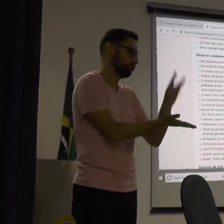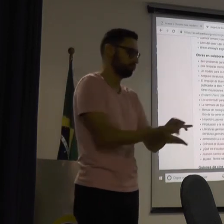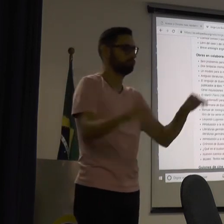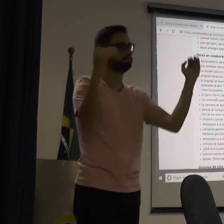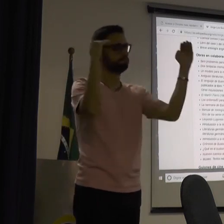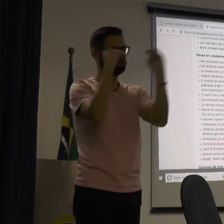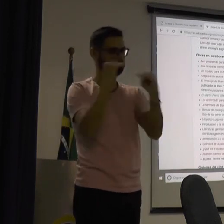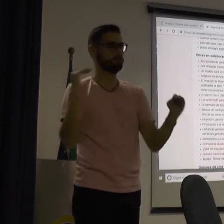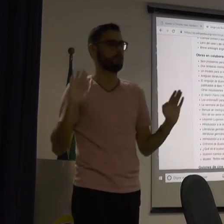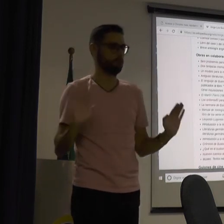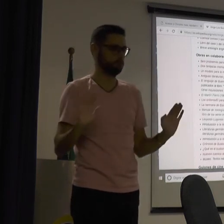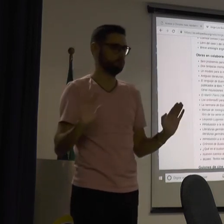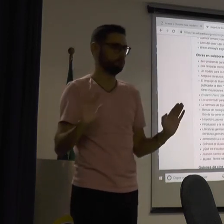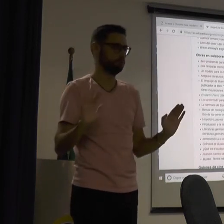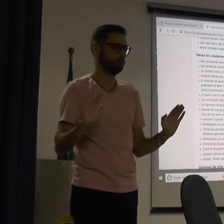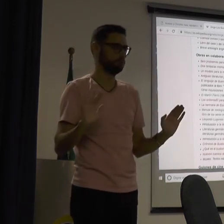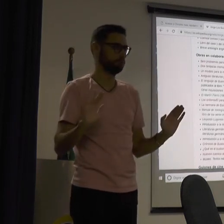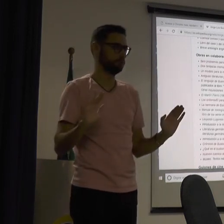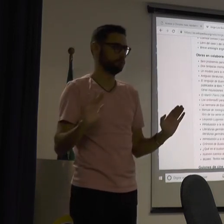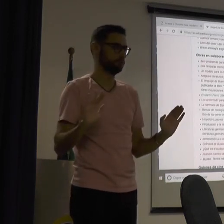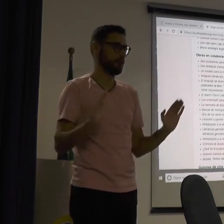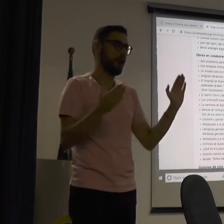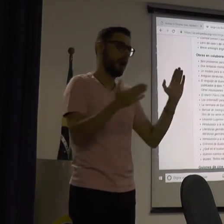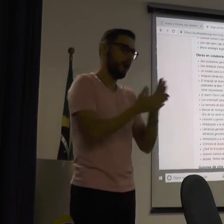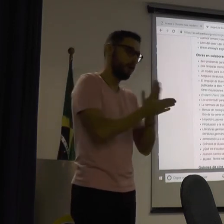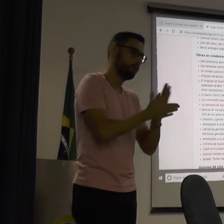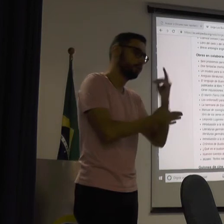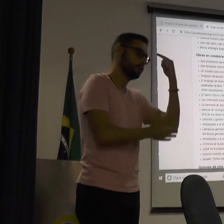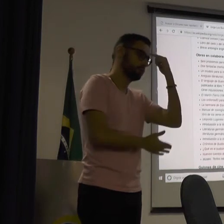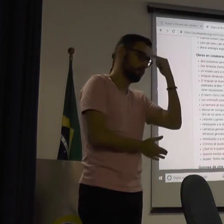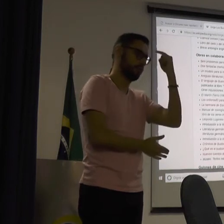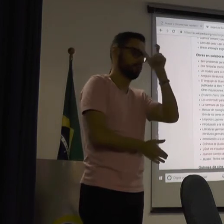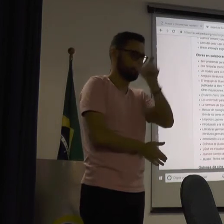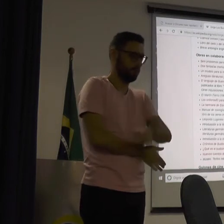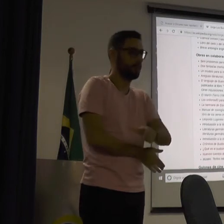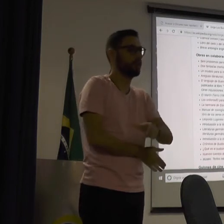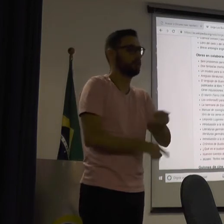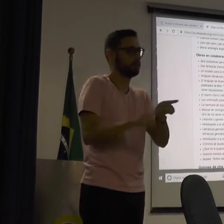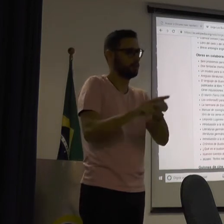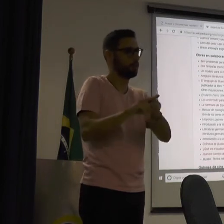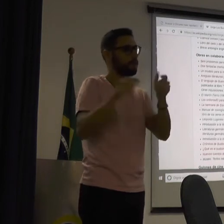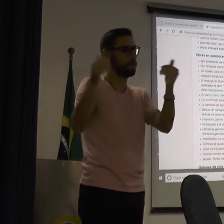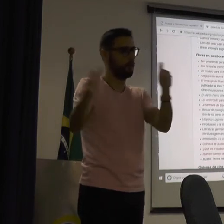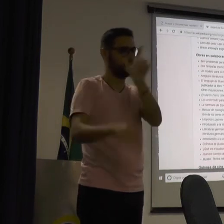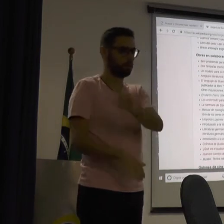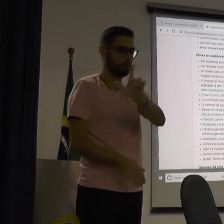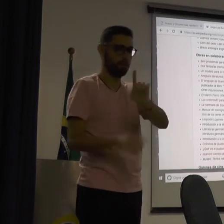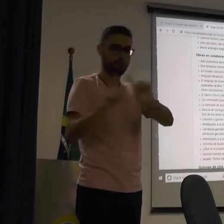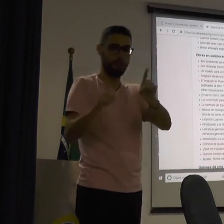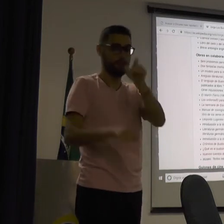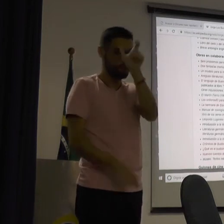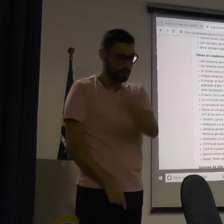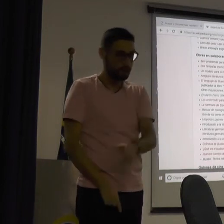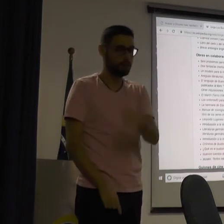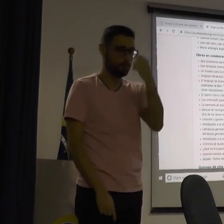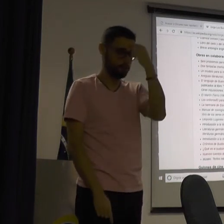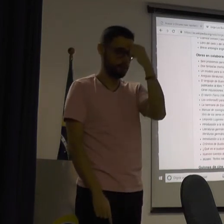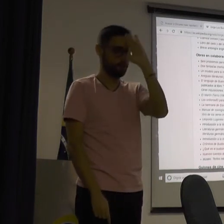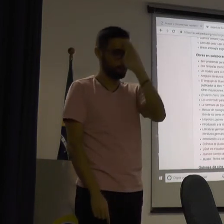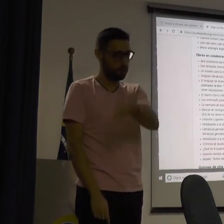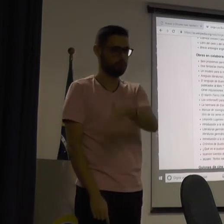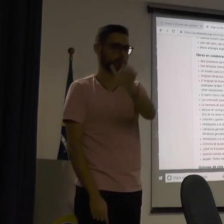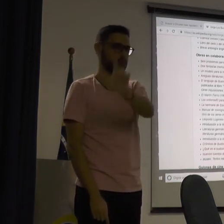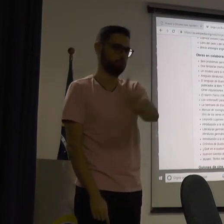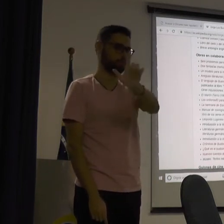acham que ele é filósofo, como o Fernando Pessoa também, né? Mas ele mesmo não se levava muito a sério, porque ele estava